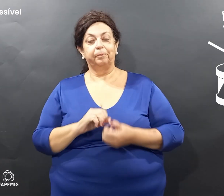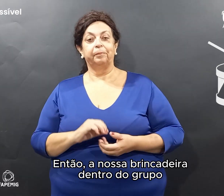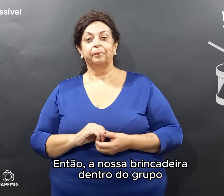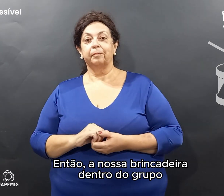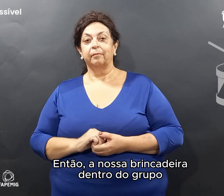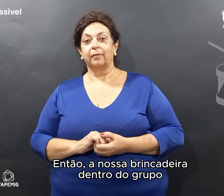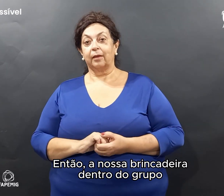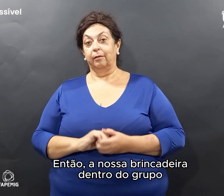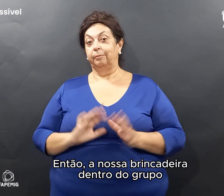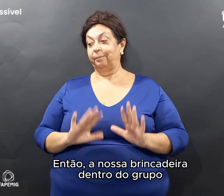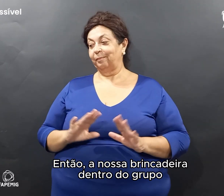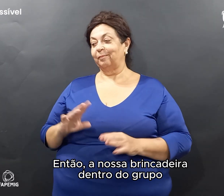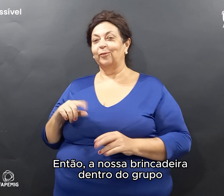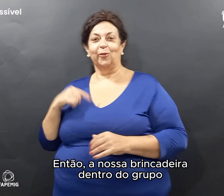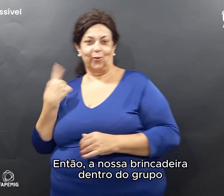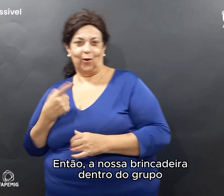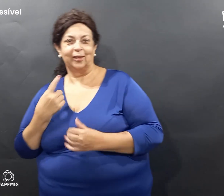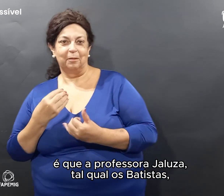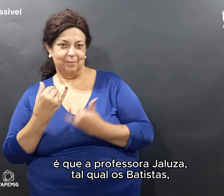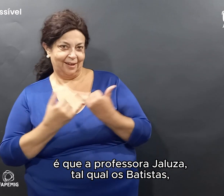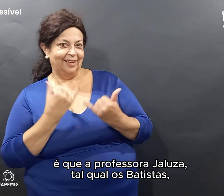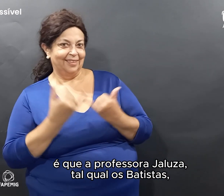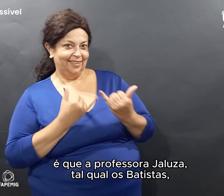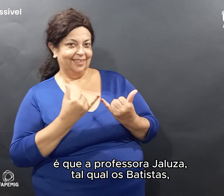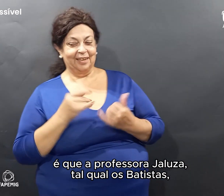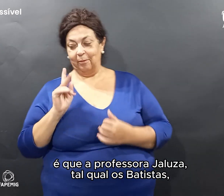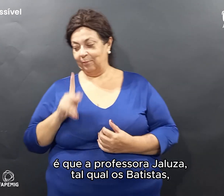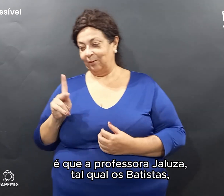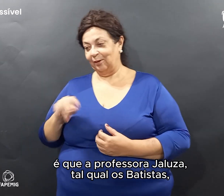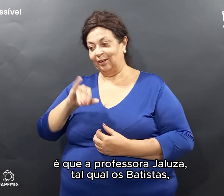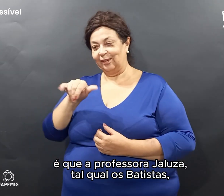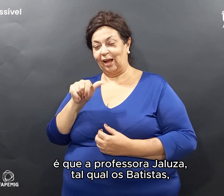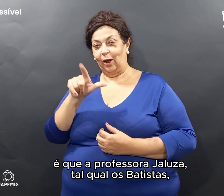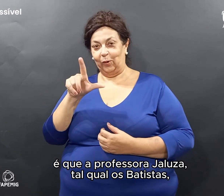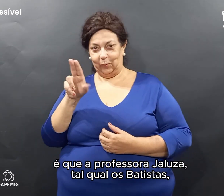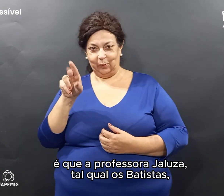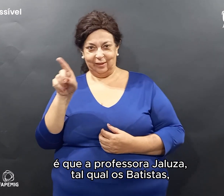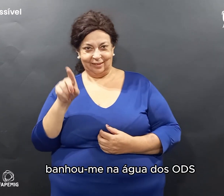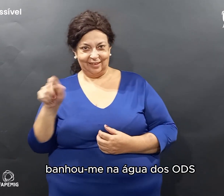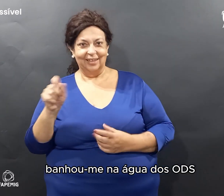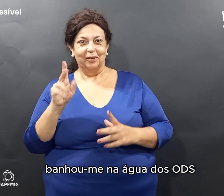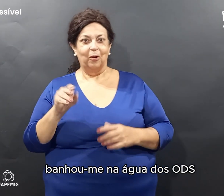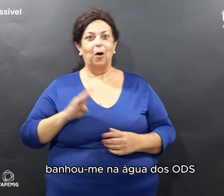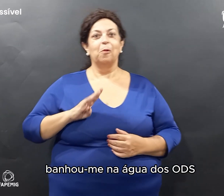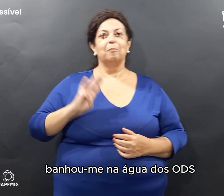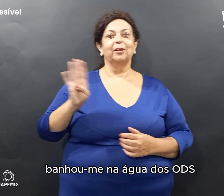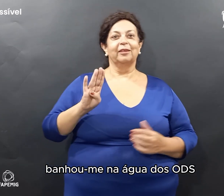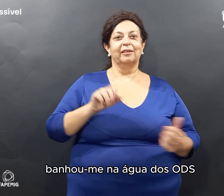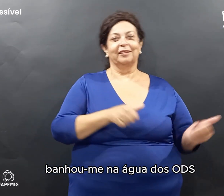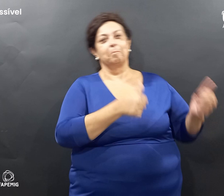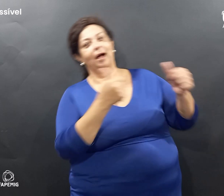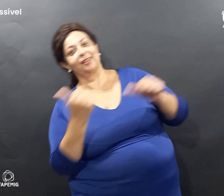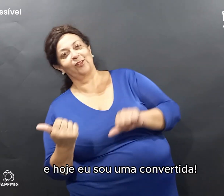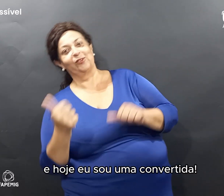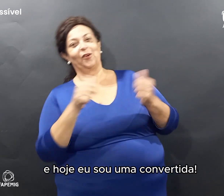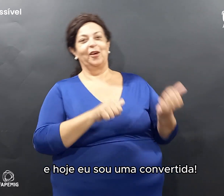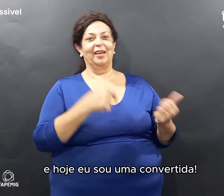Então, a nossa brincadeira dentro do grupo é que a professora Jalusa, tal qual os batistas, me banhou na água dos ODSs e hoje eu sou